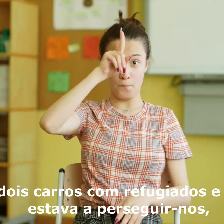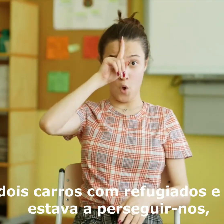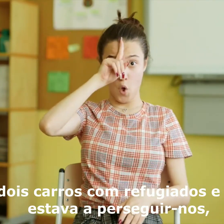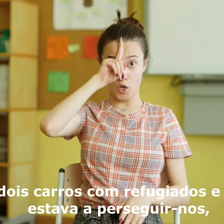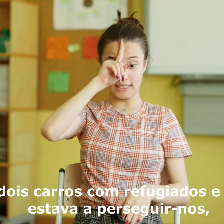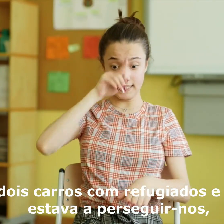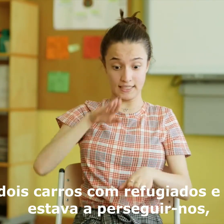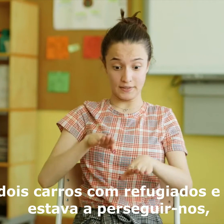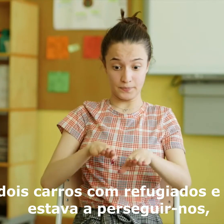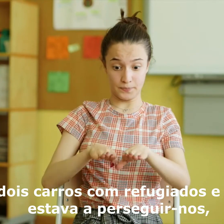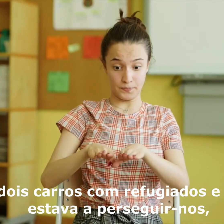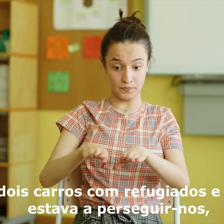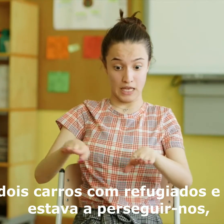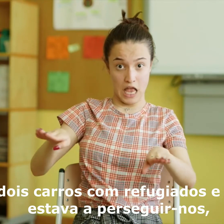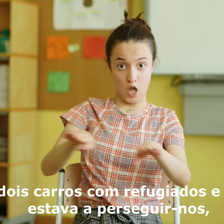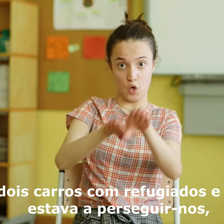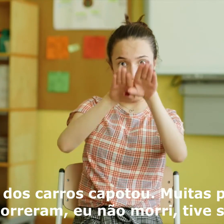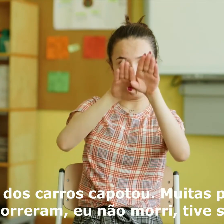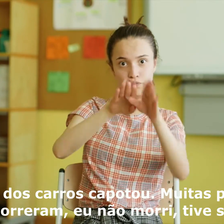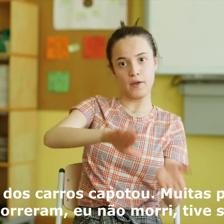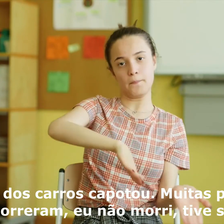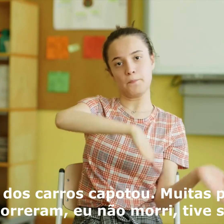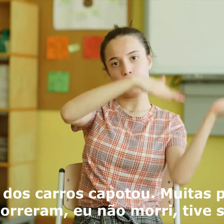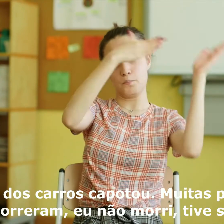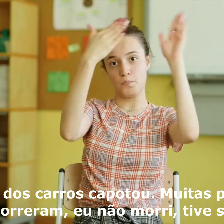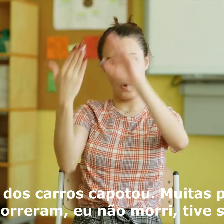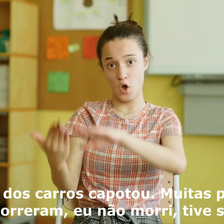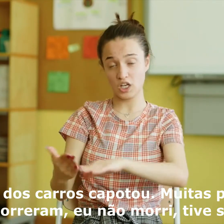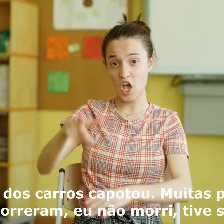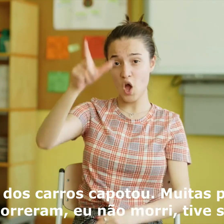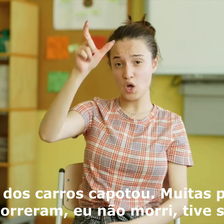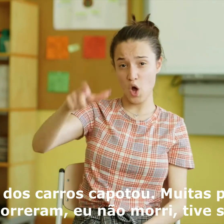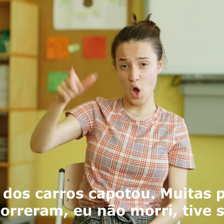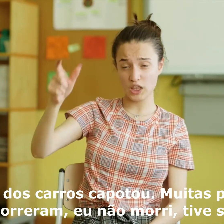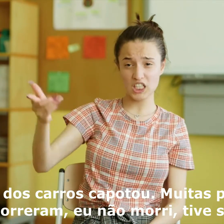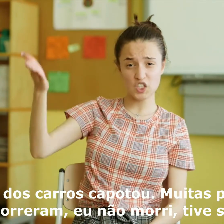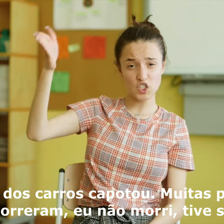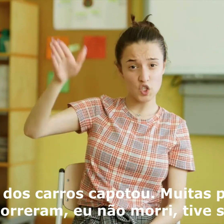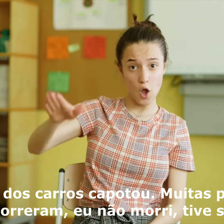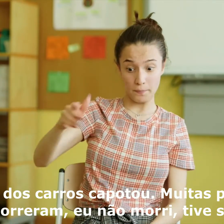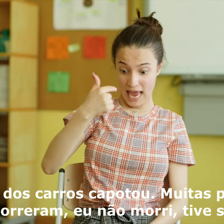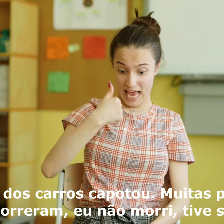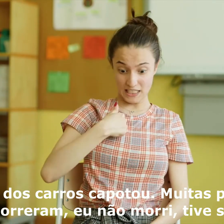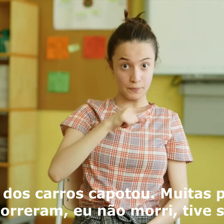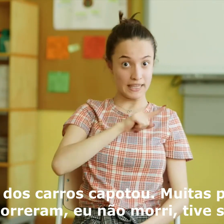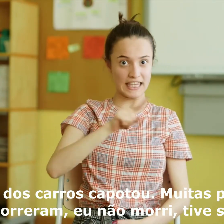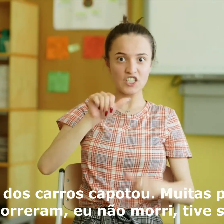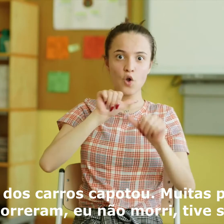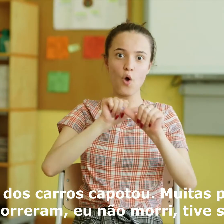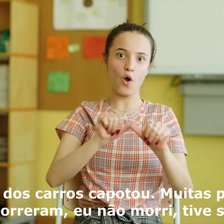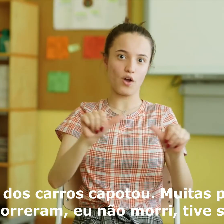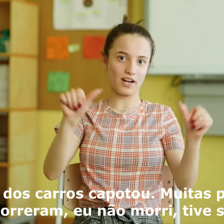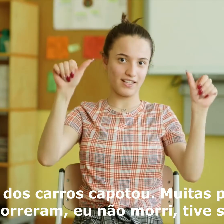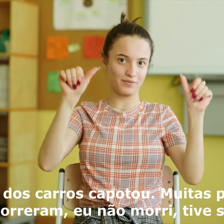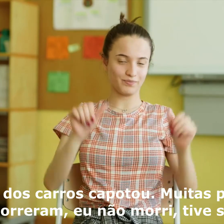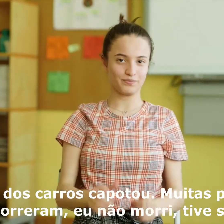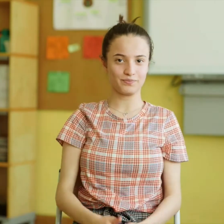e a polícia teve a perseguir-nos até que o carro captou. Houve muitas pessoas que morreram, eu não morri, tive sorte,